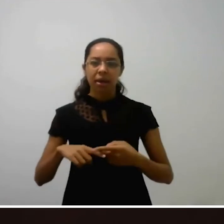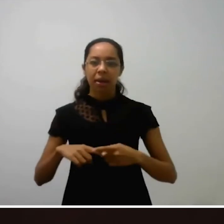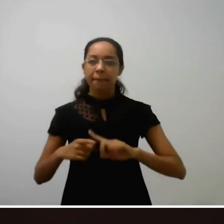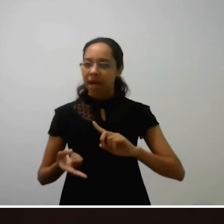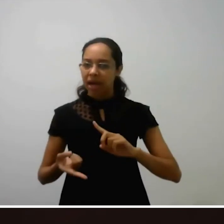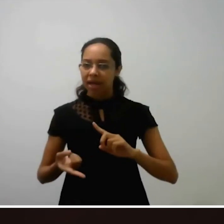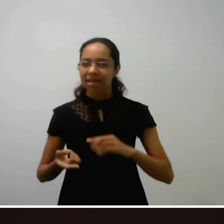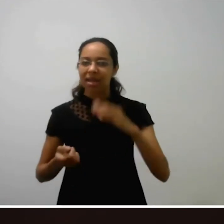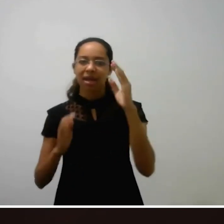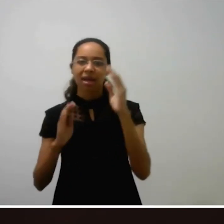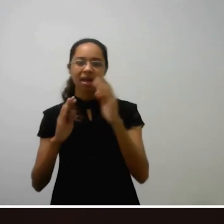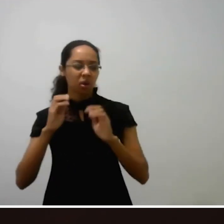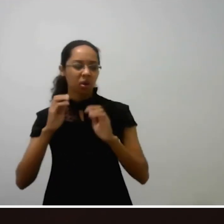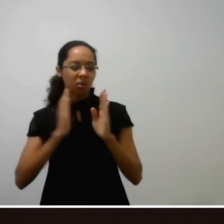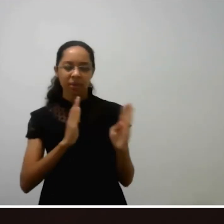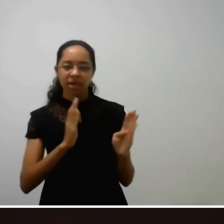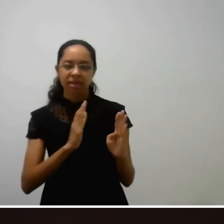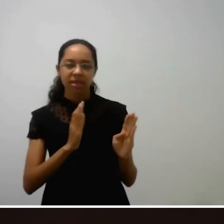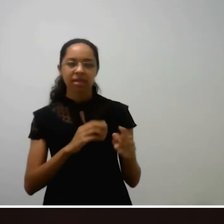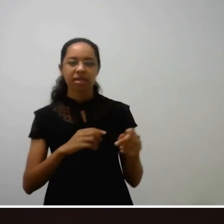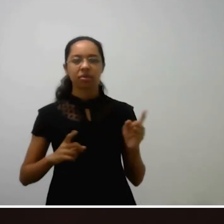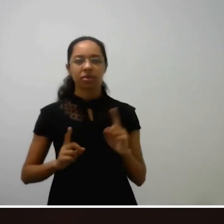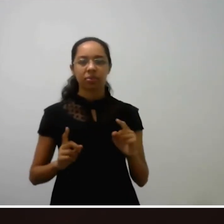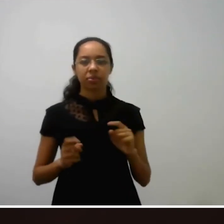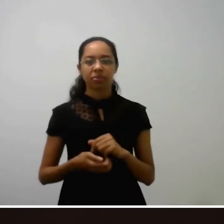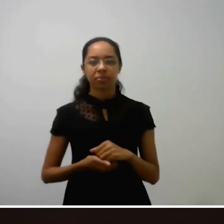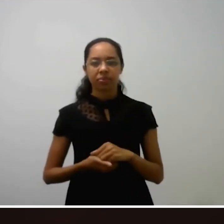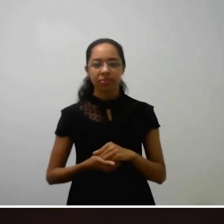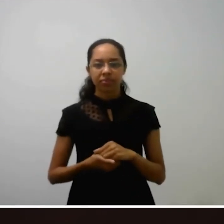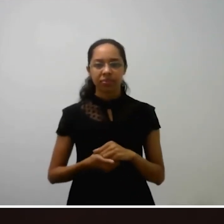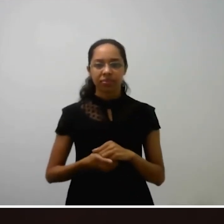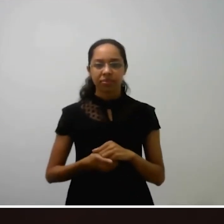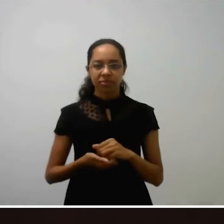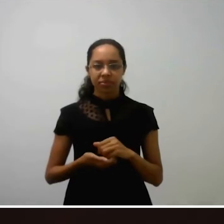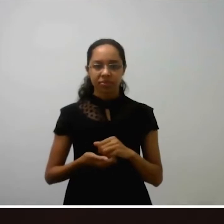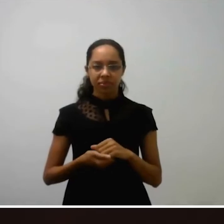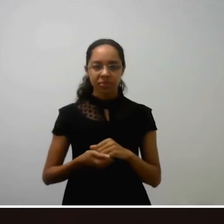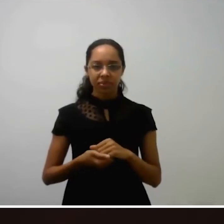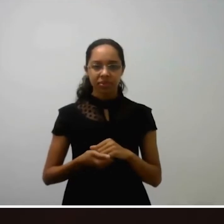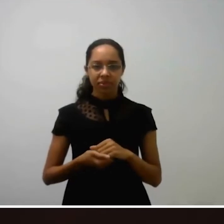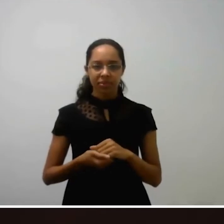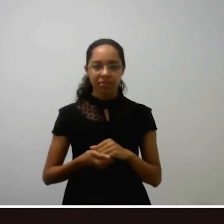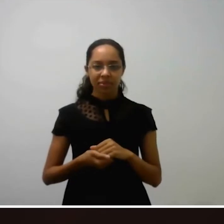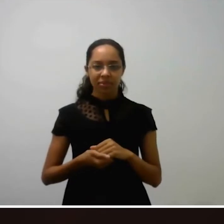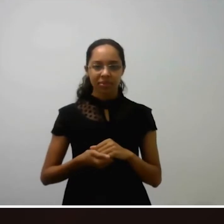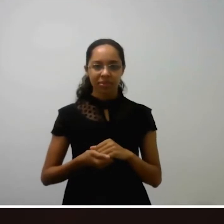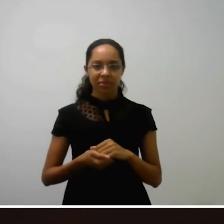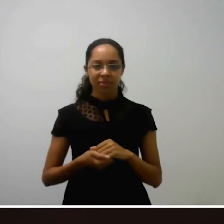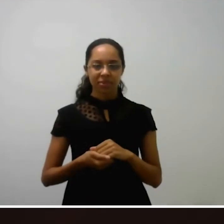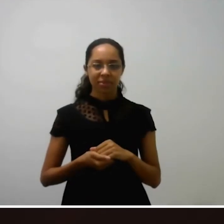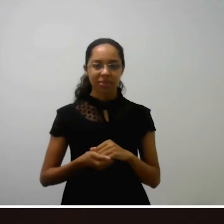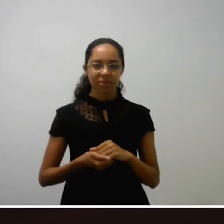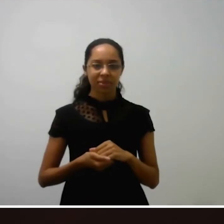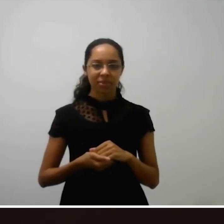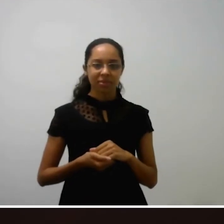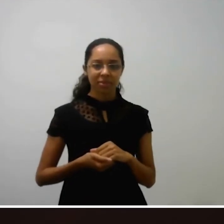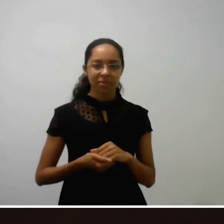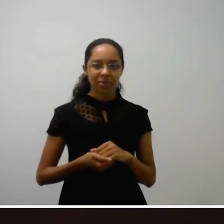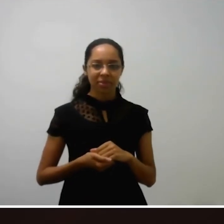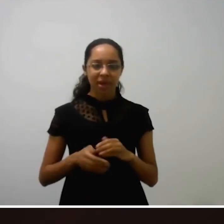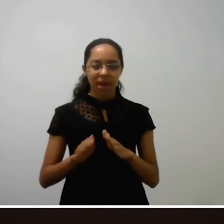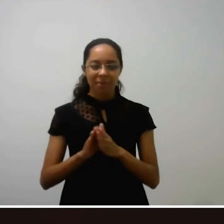a utilizar essa arma perigosa. Qual é a arma perigosa? A palavra de